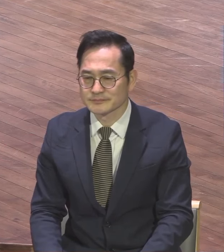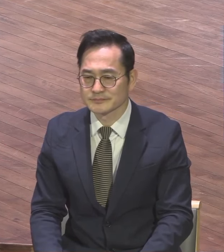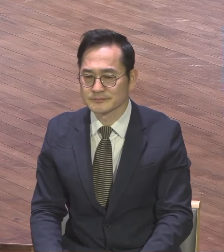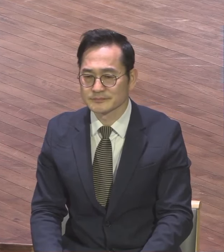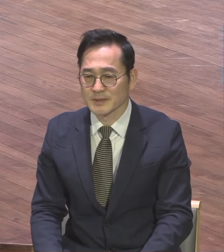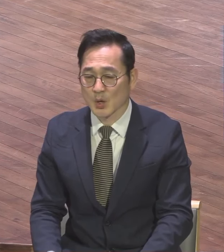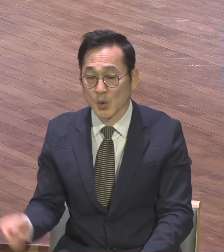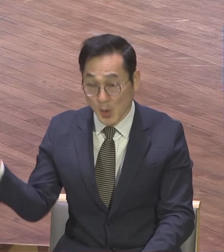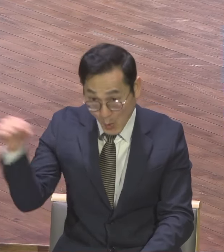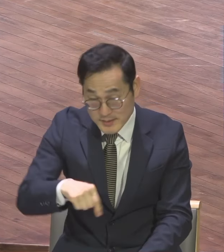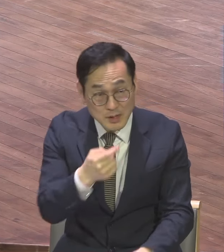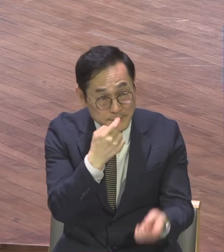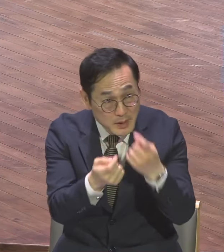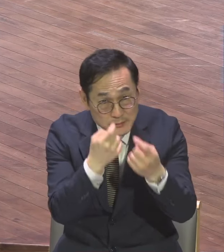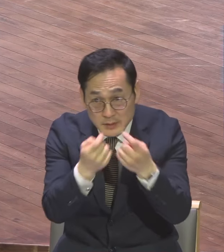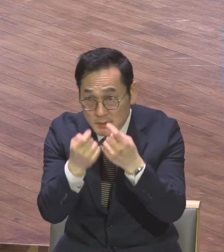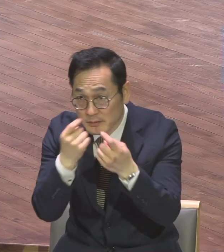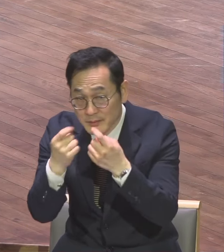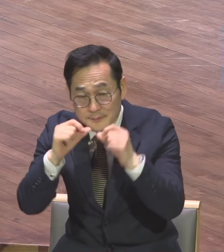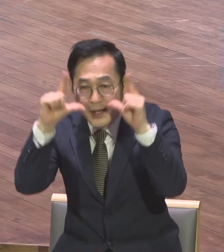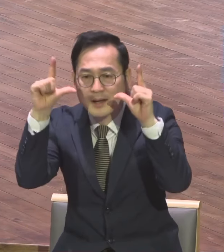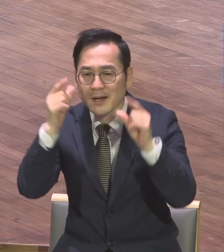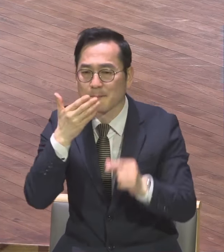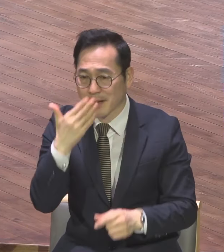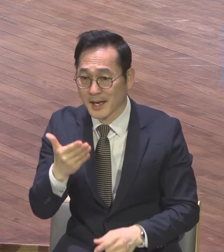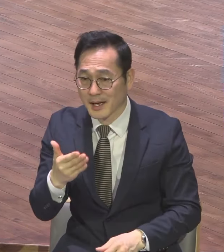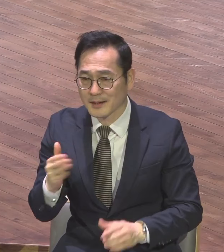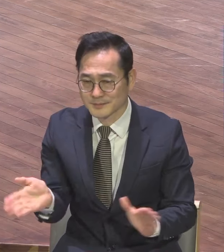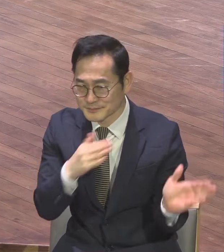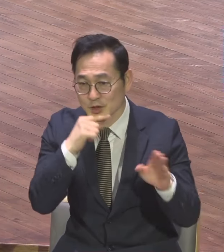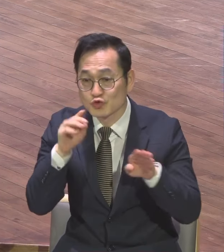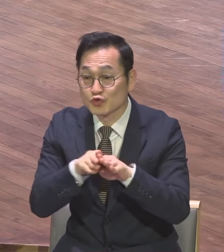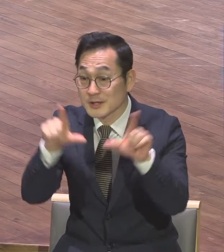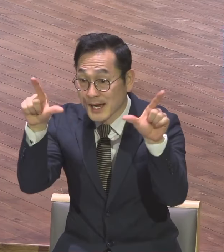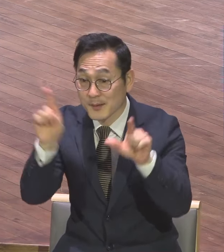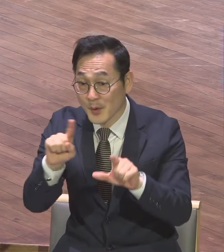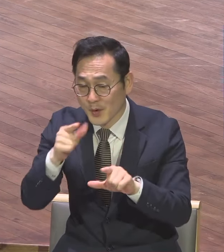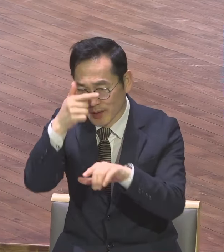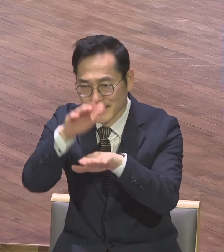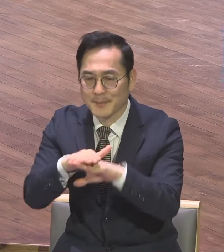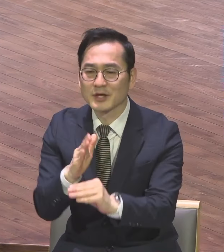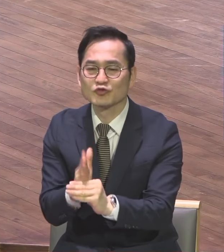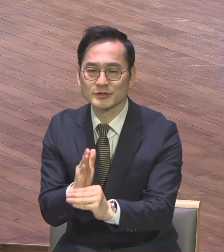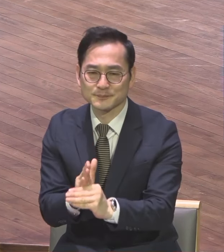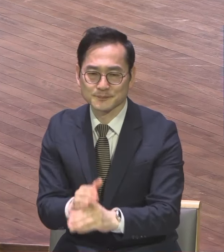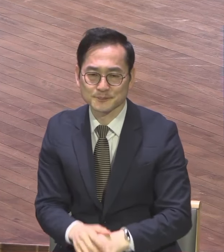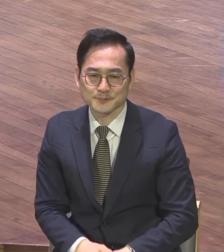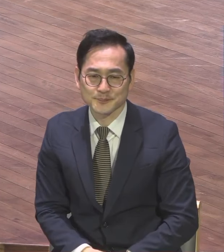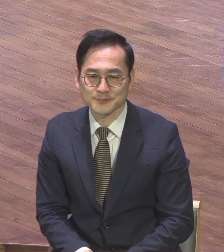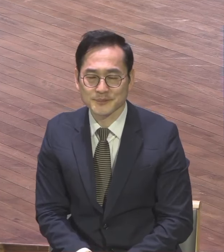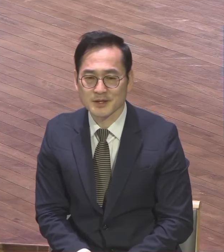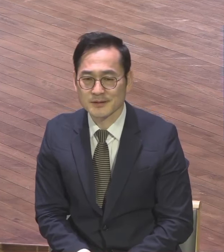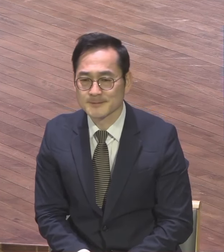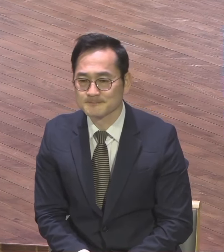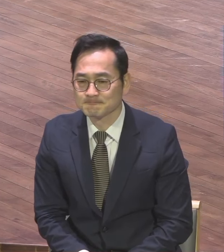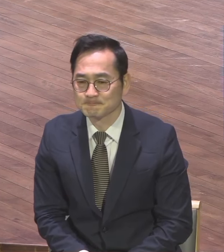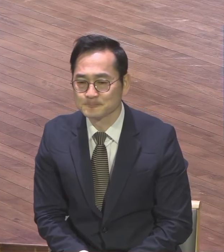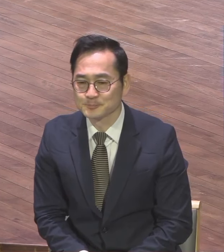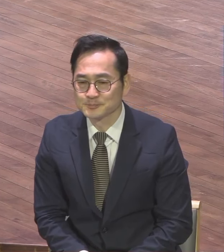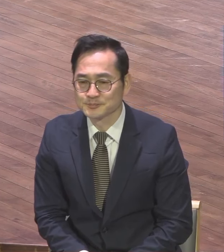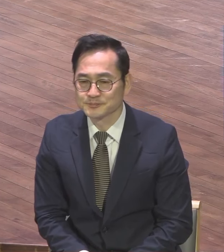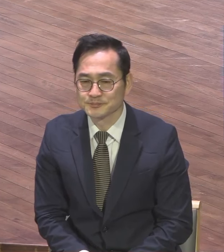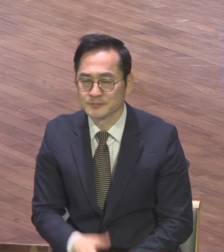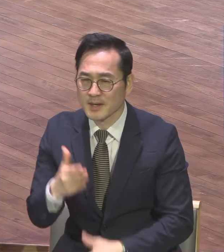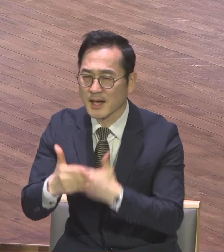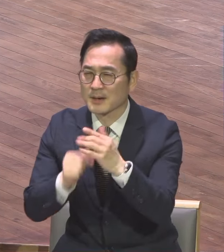당하잖아요. 그리고 주일은 뭐냐, 예배 중심이에요. 주일은 예배 중심.